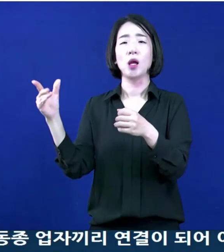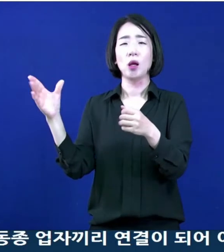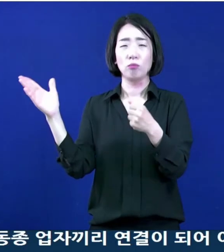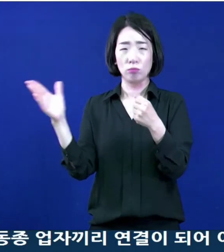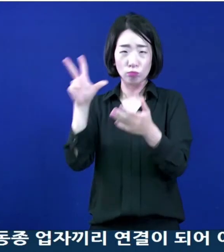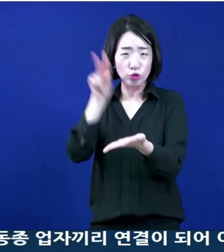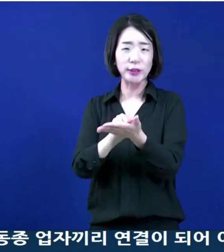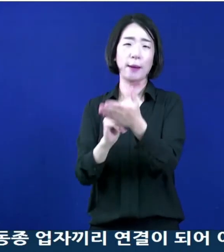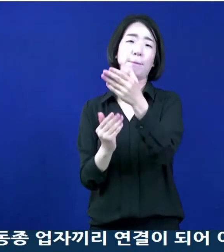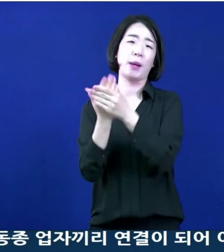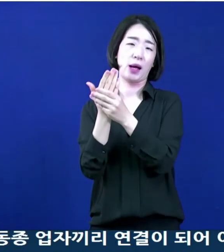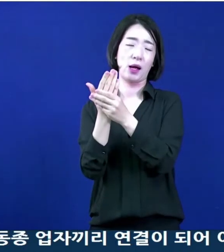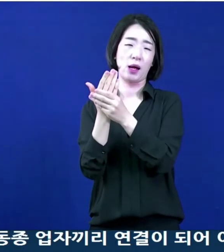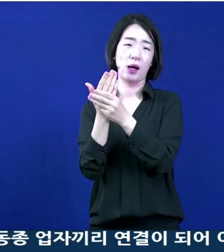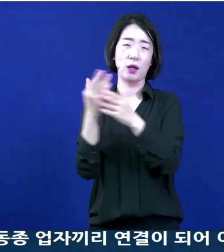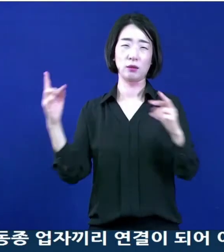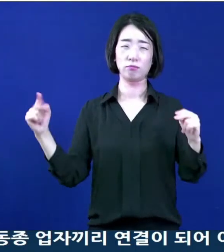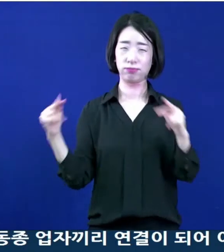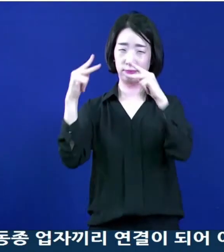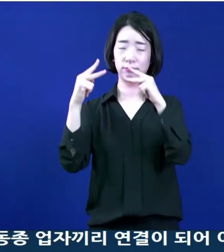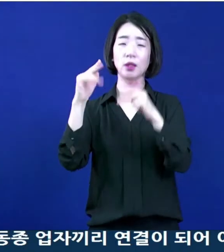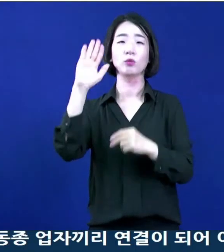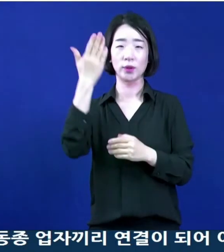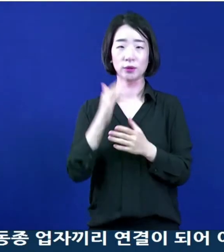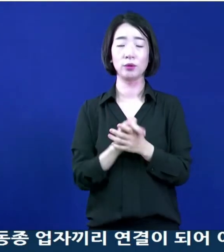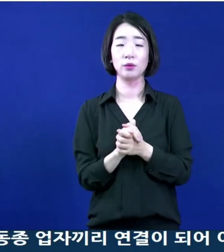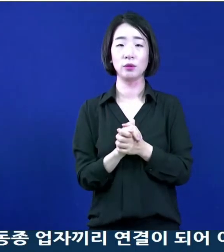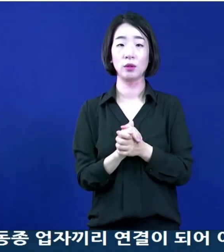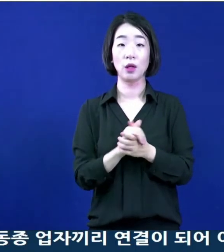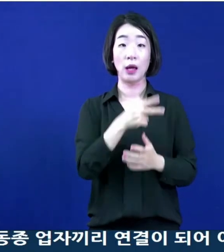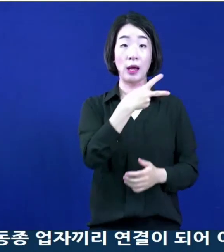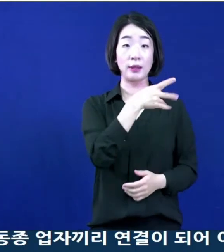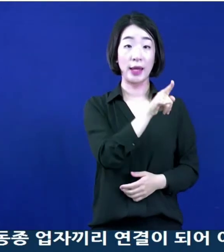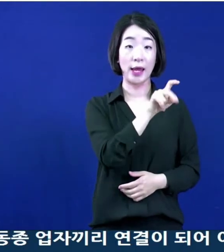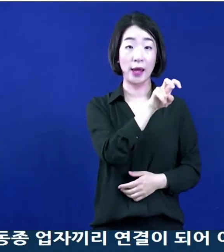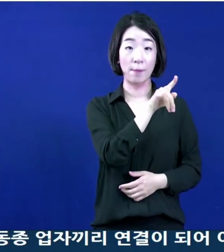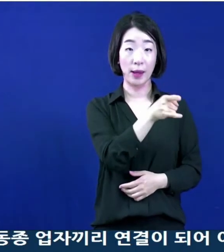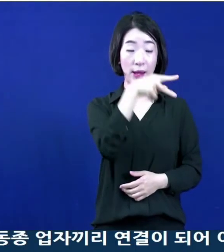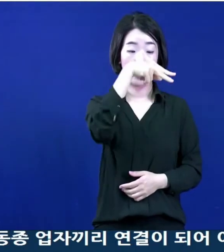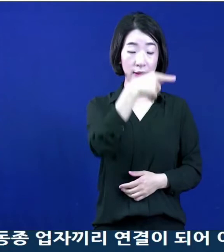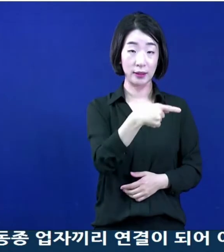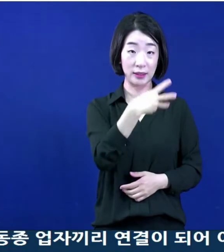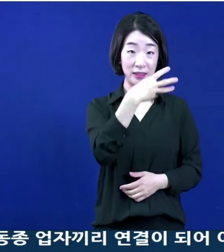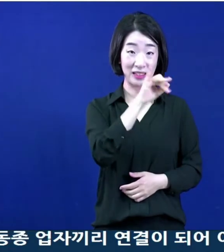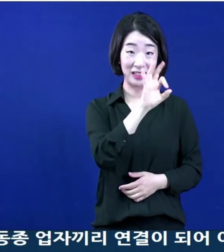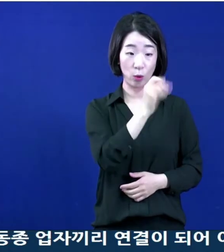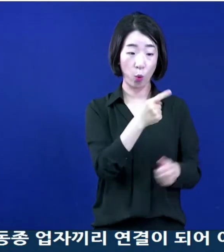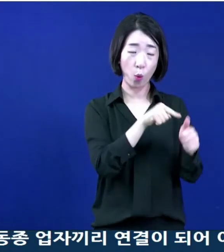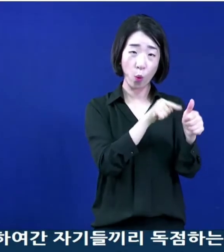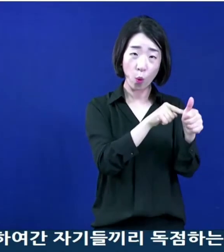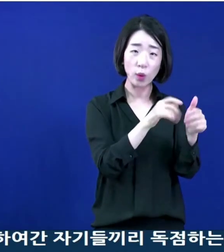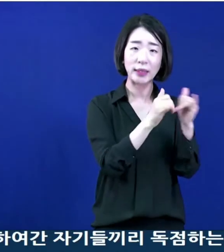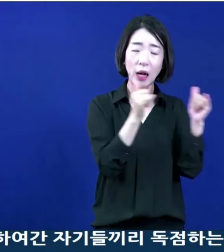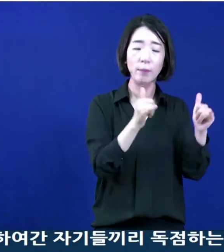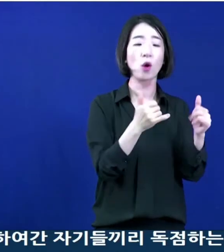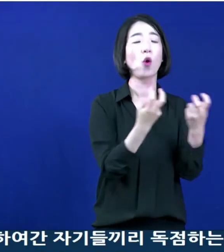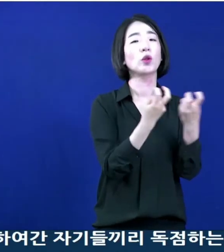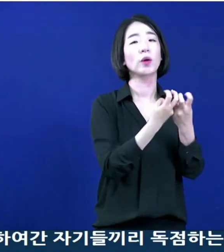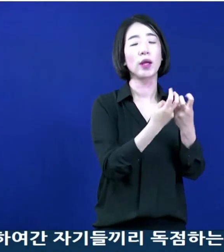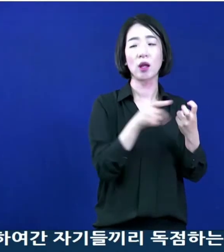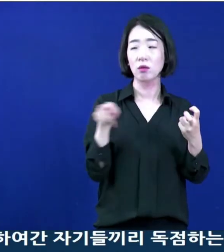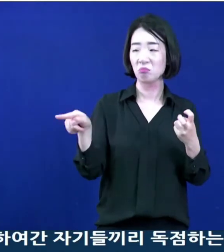근데 어떻게 데메드리오가 다른 사람들을 선동할 거냐? 뭐 안 봐도 뻔하죠.